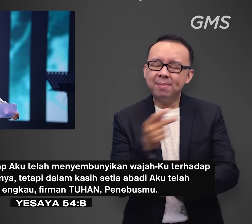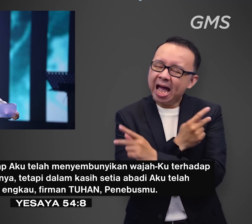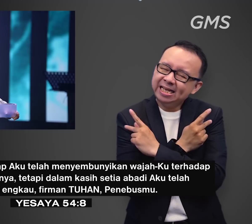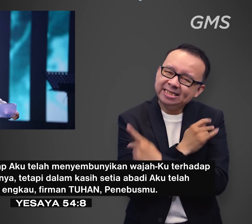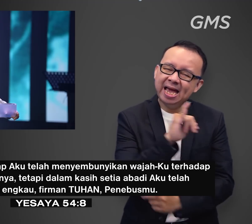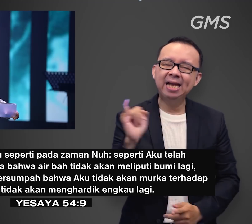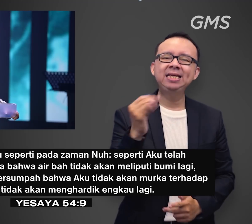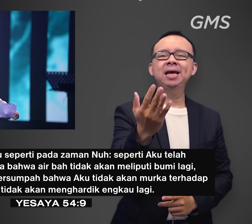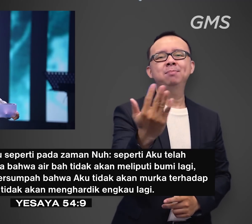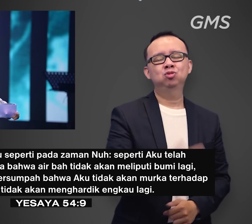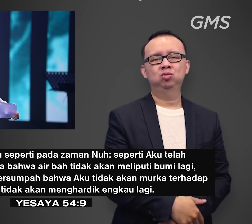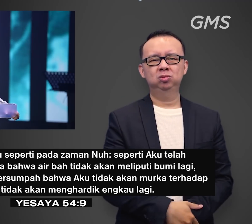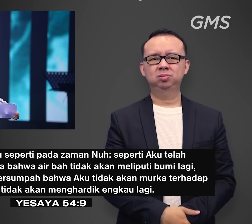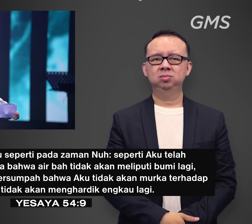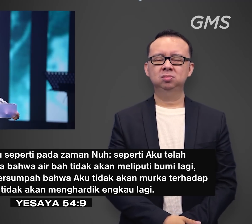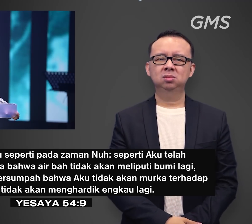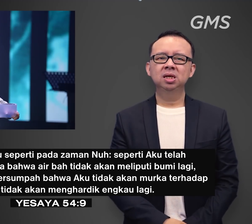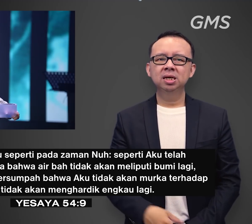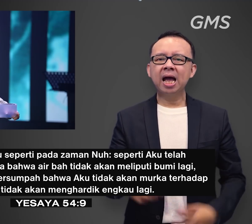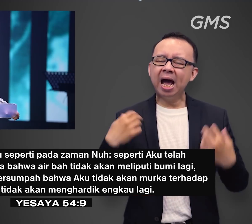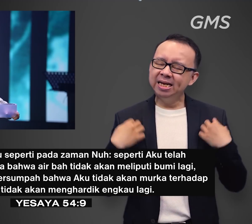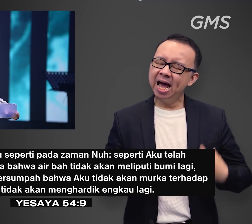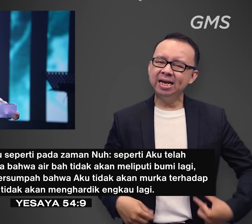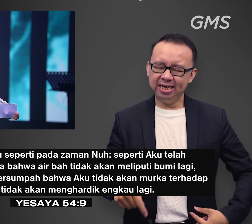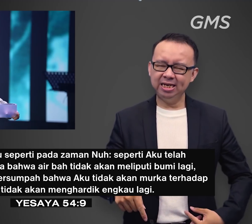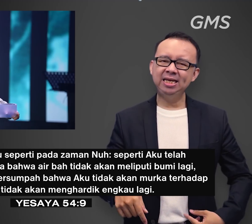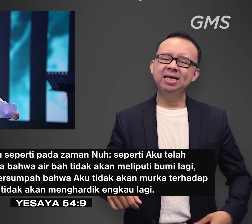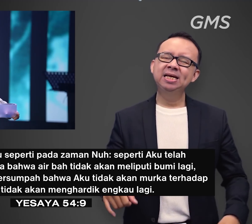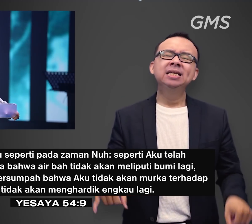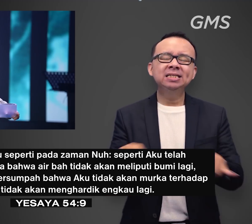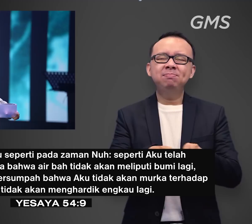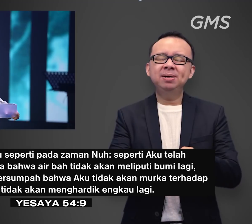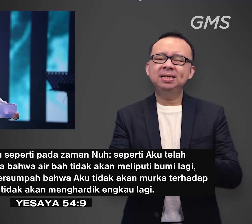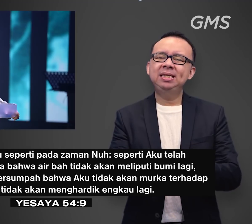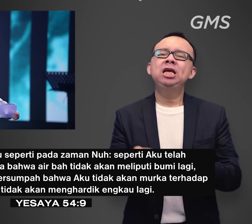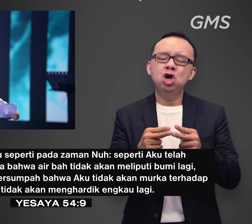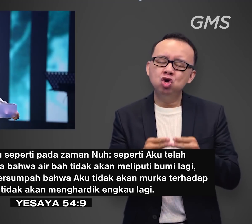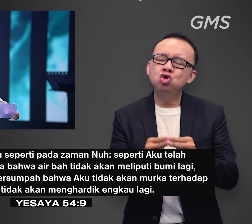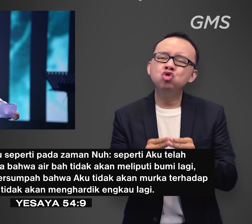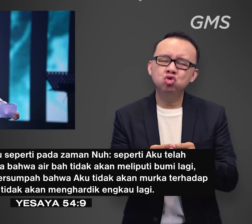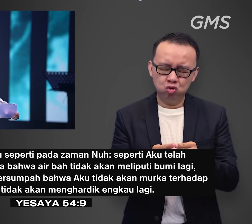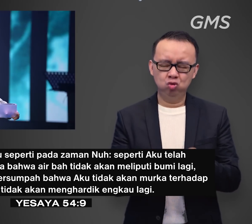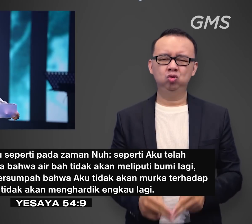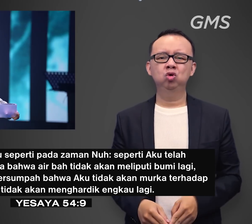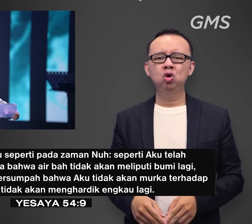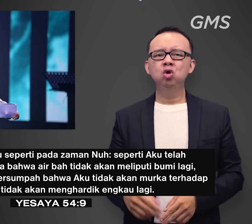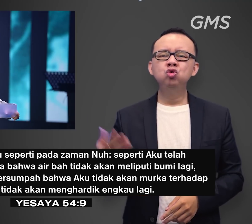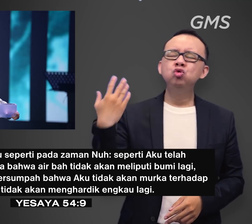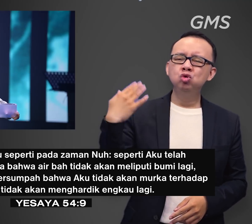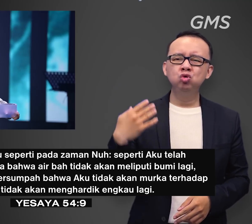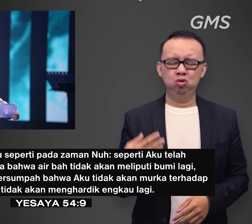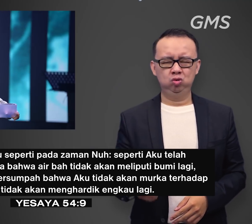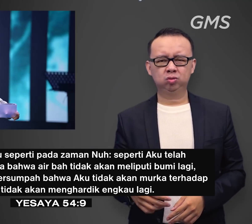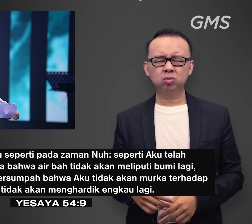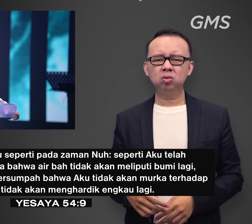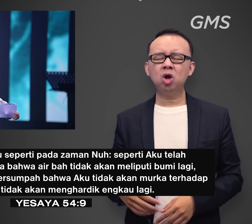Tuhan penebusmu. Keadaan ini bagiku seperti pada zaman Nuh, seperti aku telah bersumpah kepadanya bahwa air bah tidak akan meliputi